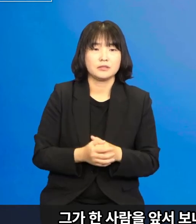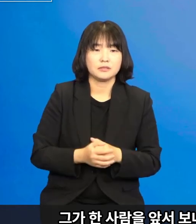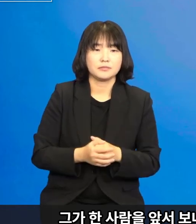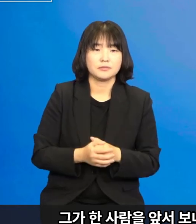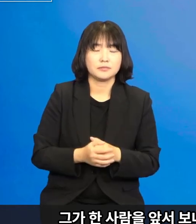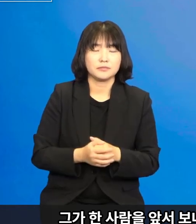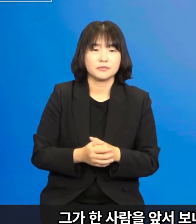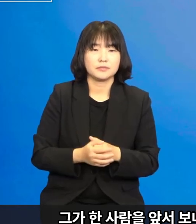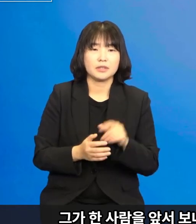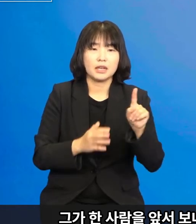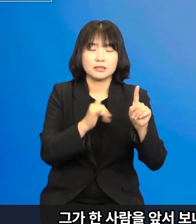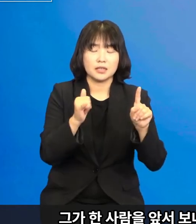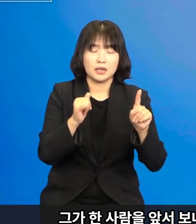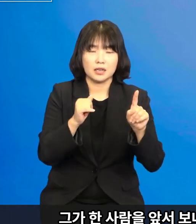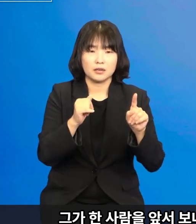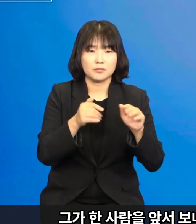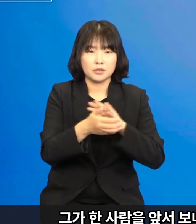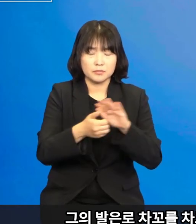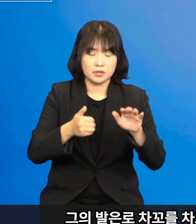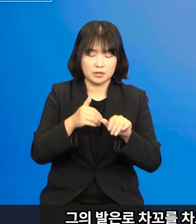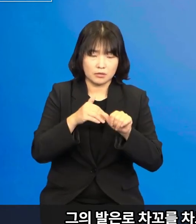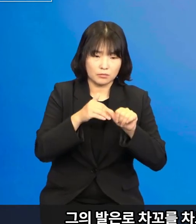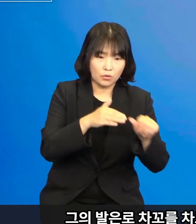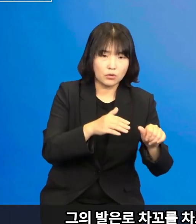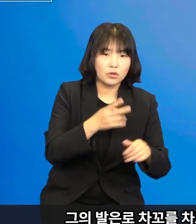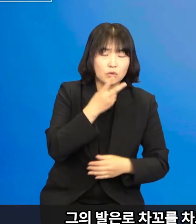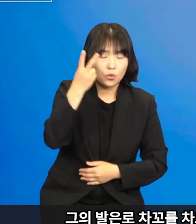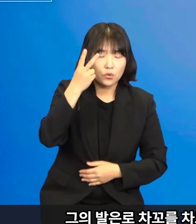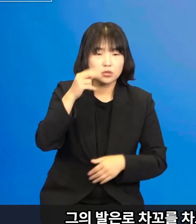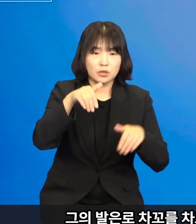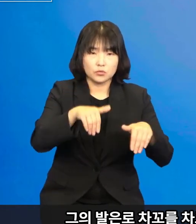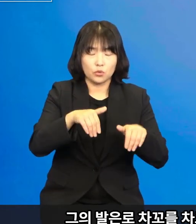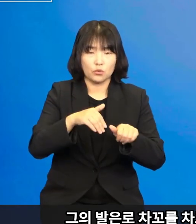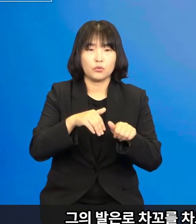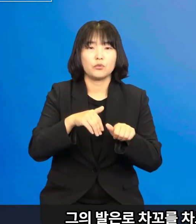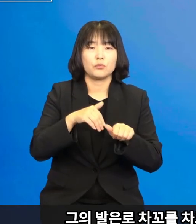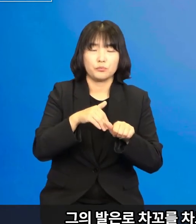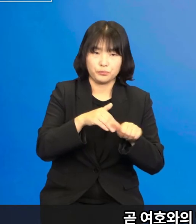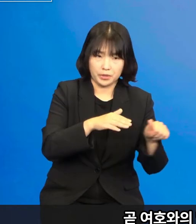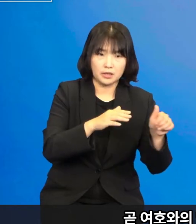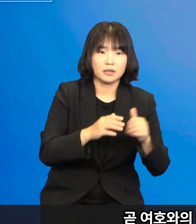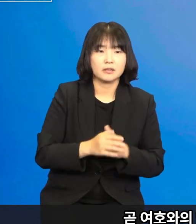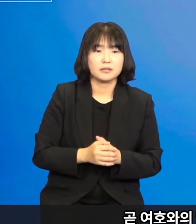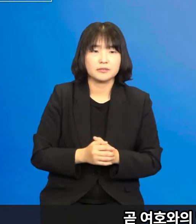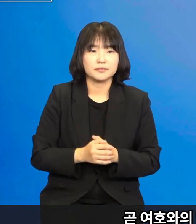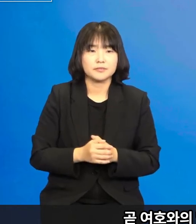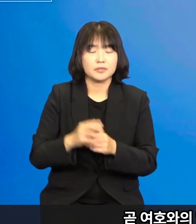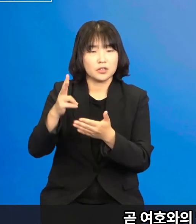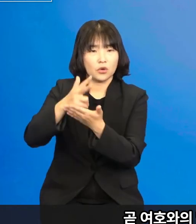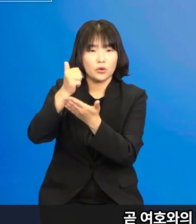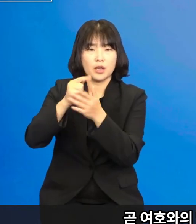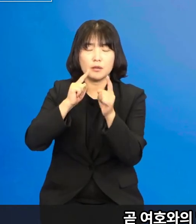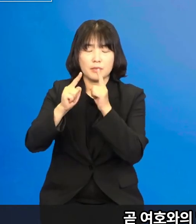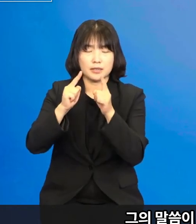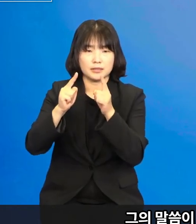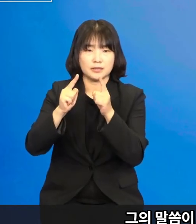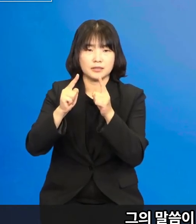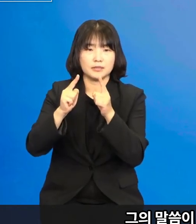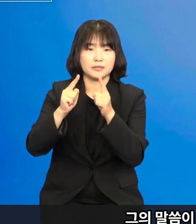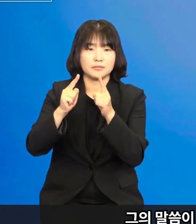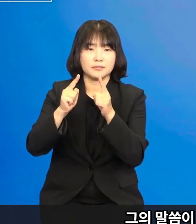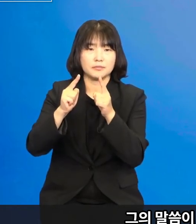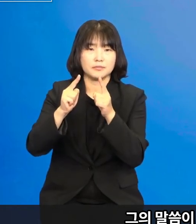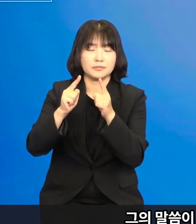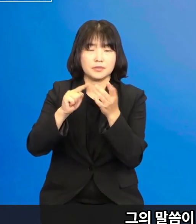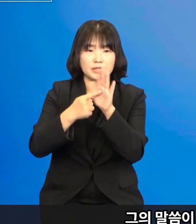앞서 보내셨으니 요셉이 종으로 팔렸도다. 그의 말은 착고를 찾고 그의 몸은 쇠사슬에 매었으니 곧 여호와의 말씀이 응할 때까지라.